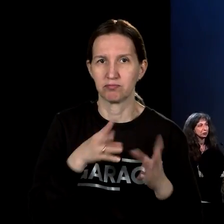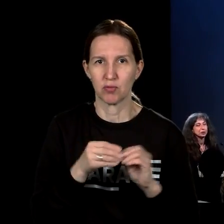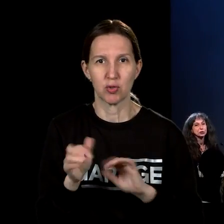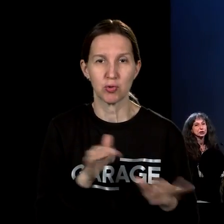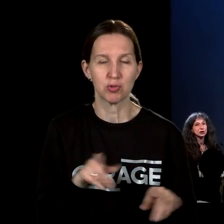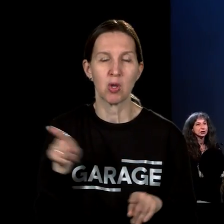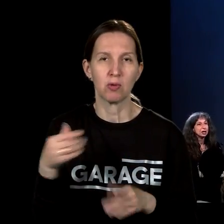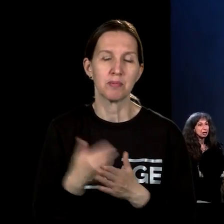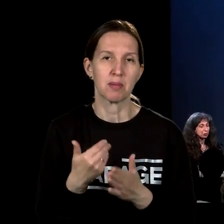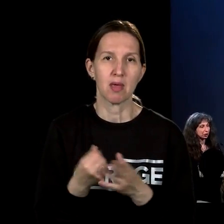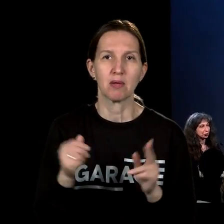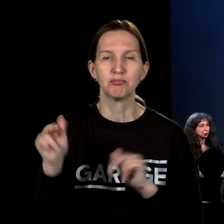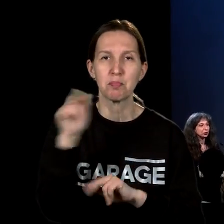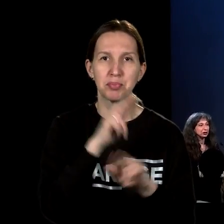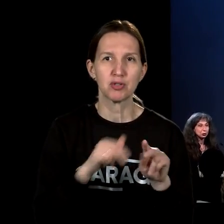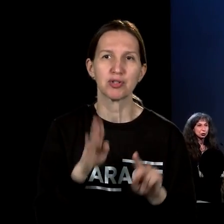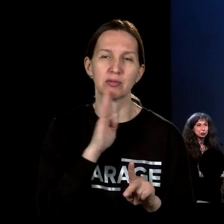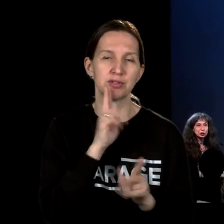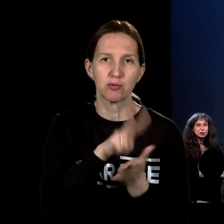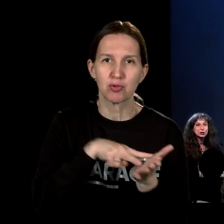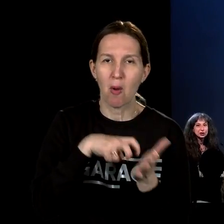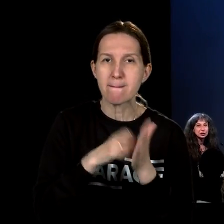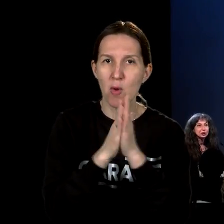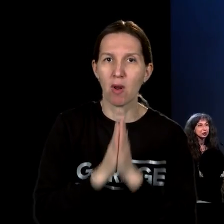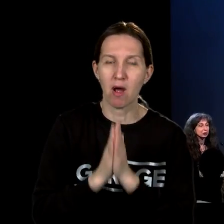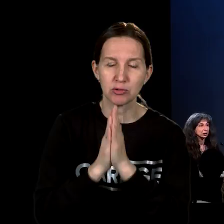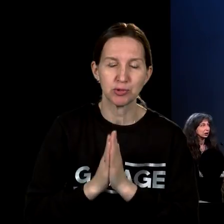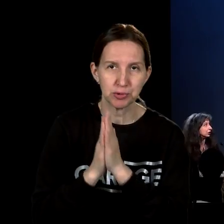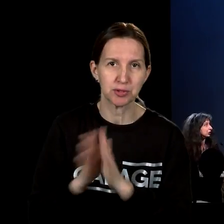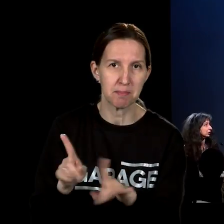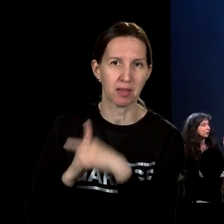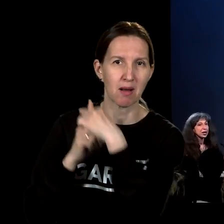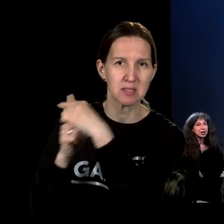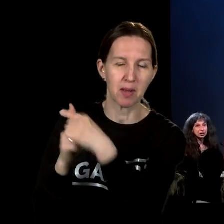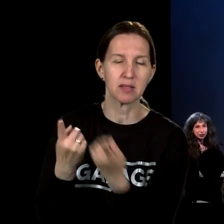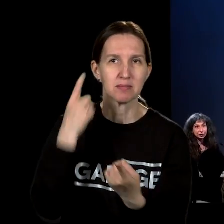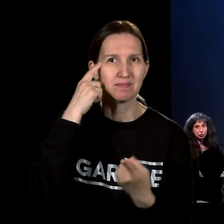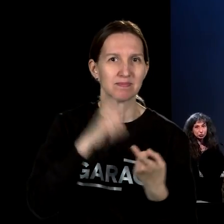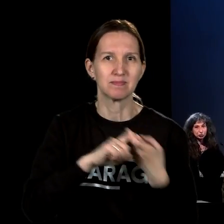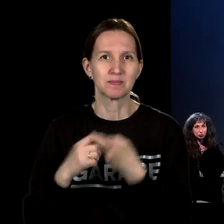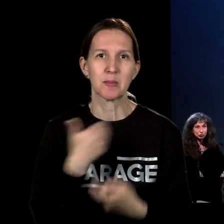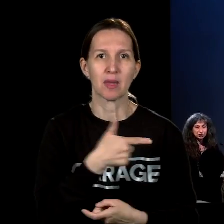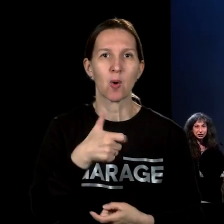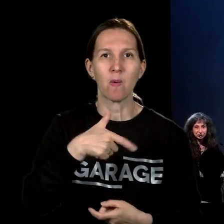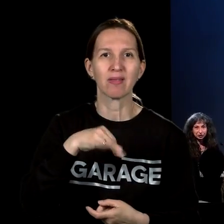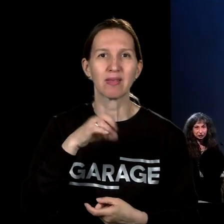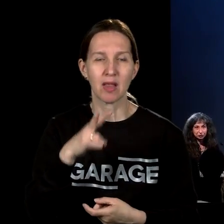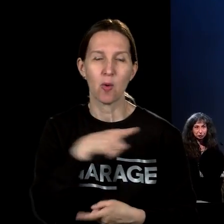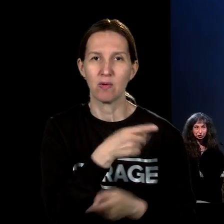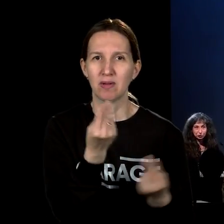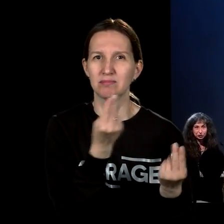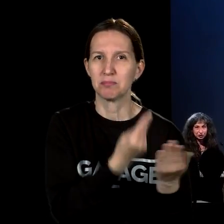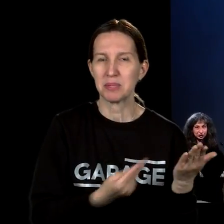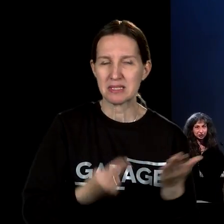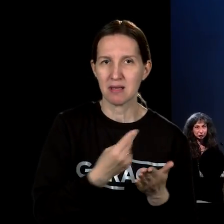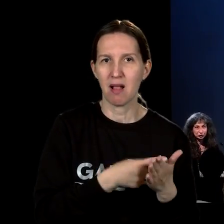в европейском монастыре, молящуюся девушку, которая не без отсылки, кстати, к Гогену, который не только таитянок рисовал,